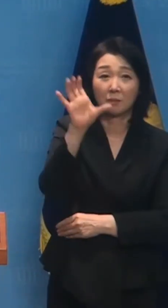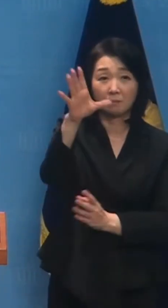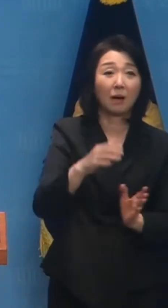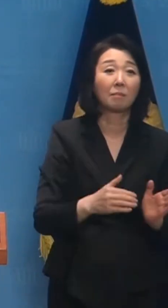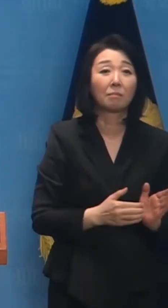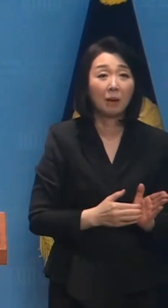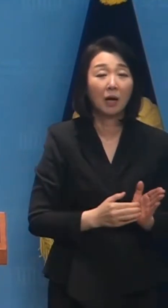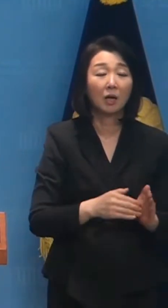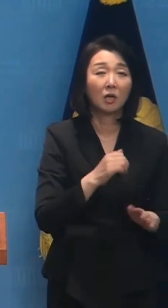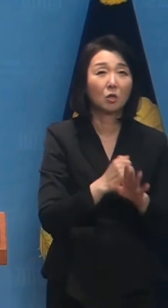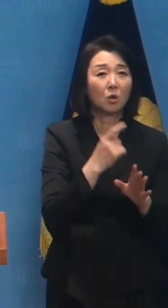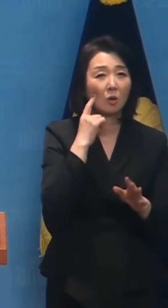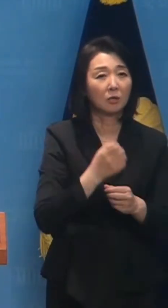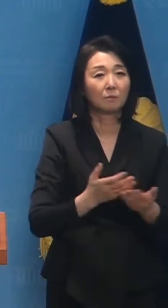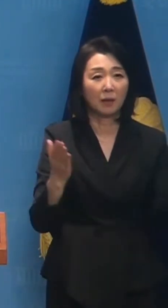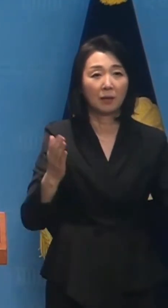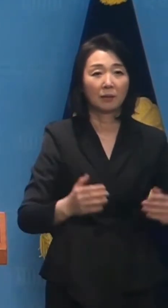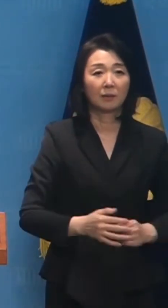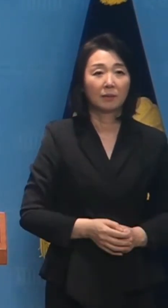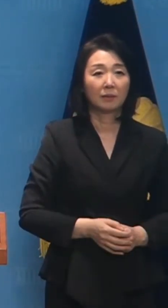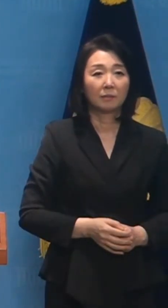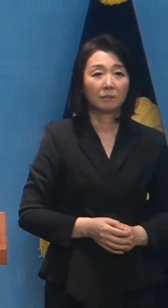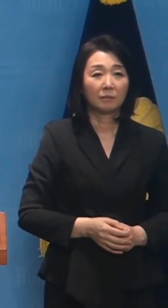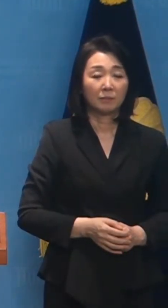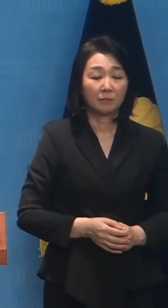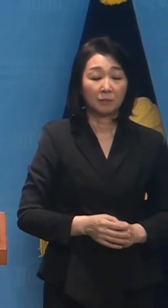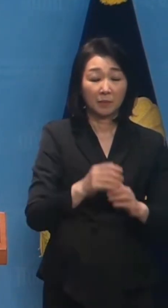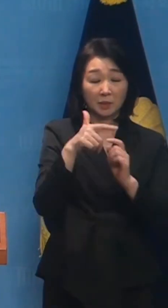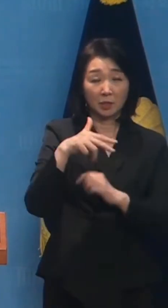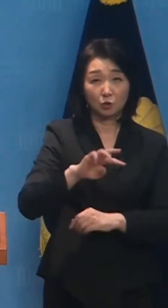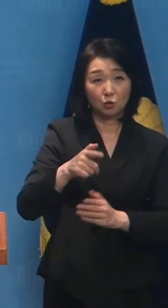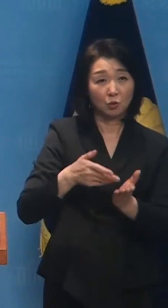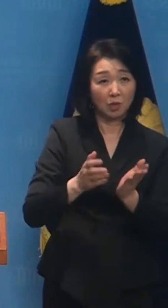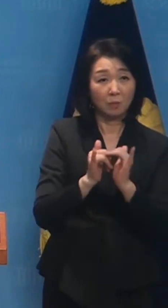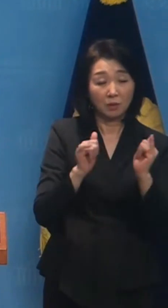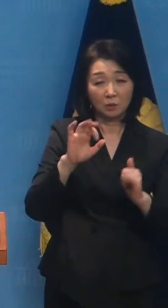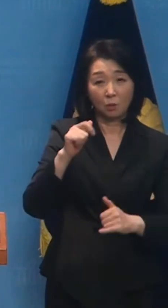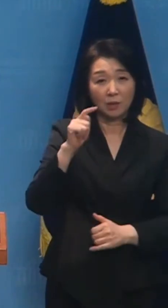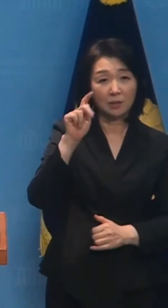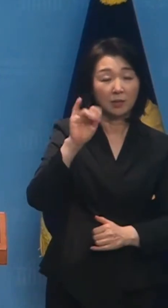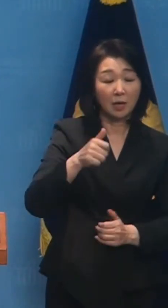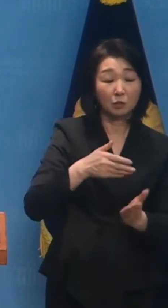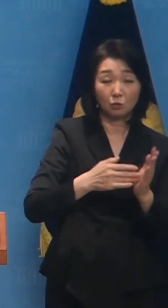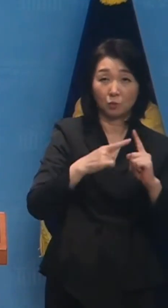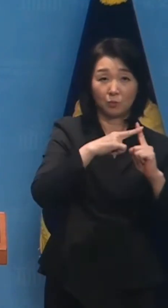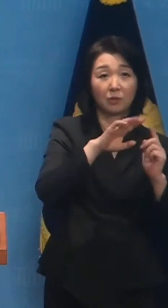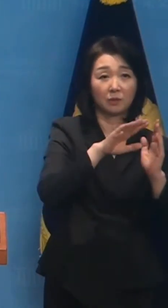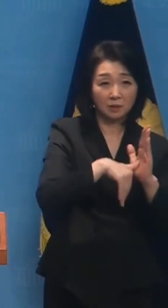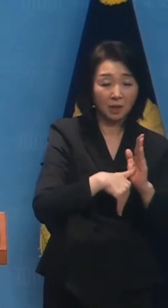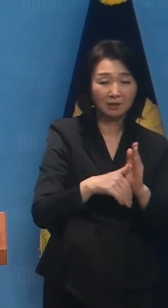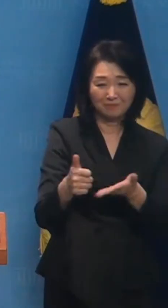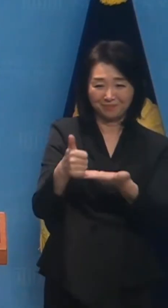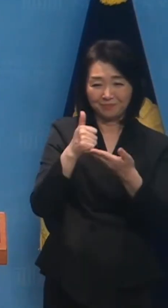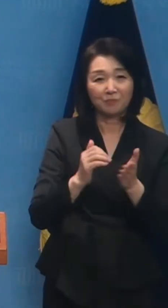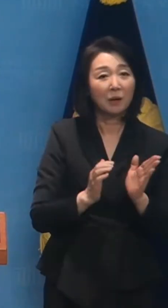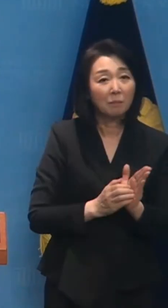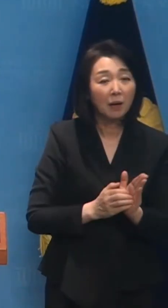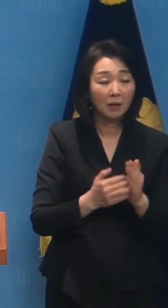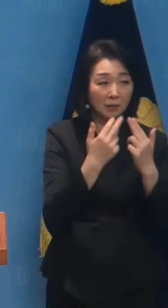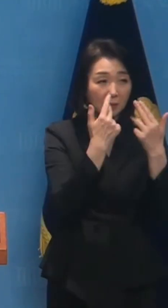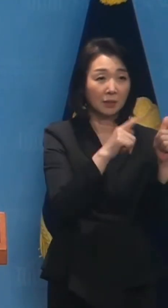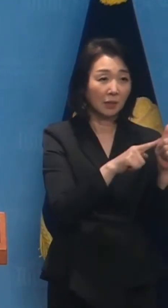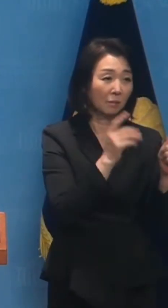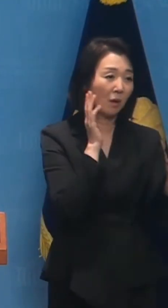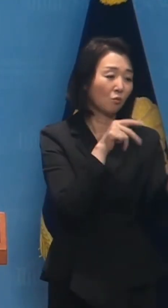언급하여 허위사실을 유포했습니다. 이준호 대변인은 같은 날 YKN의 뉴스플러스에도 출연하여 또다시 이재명